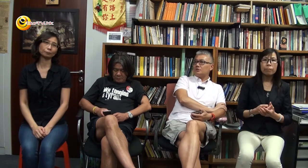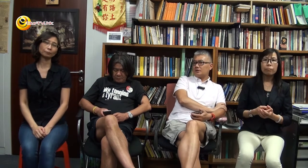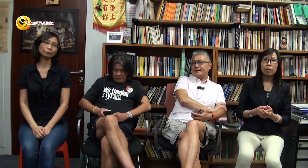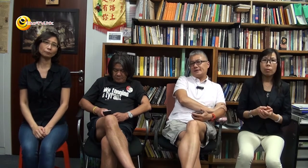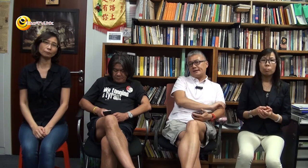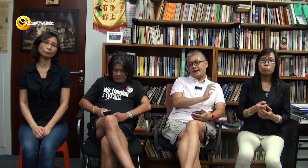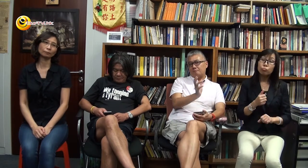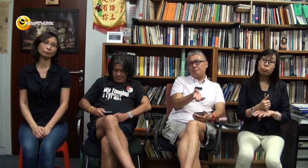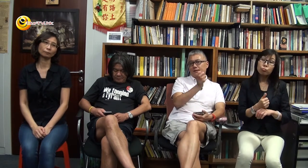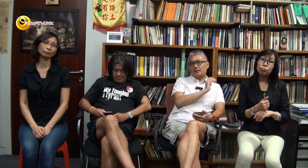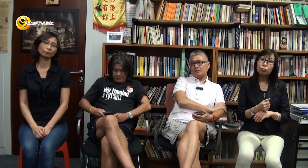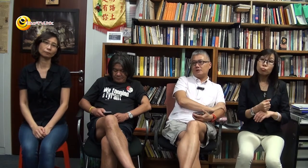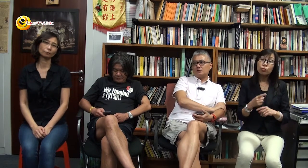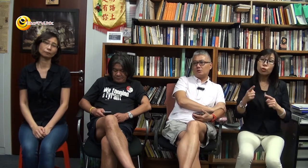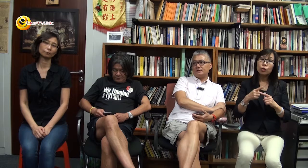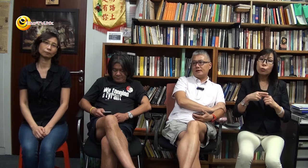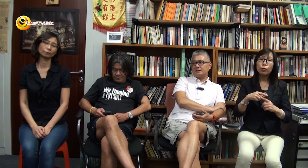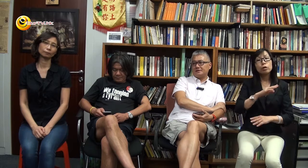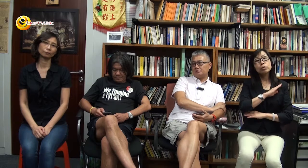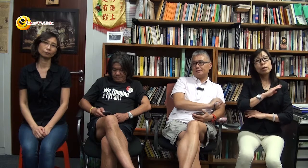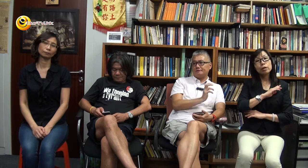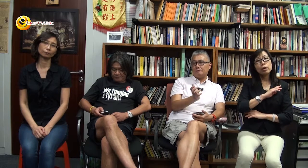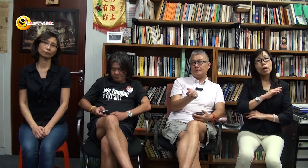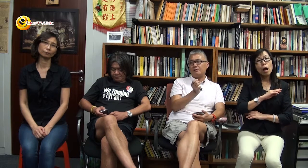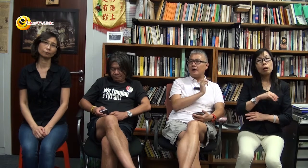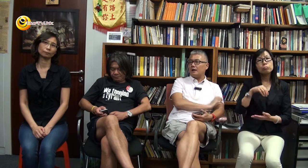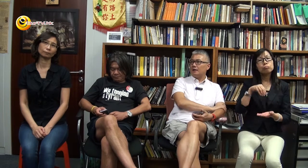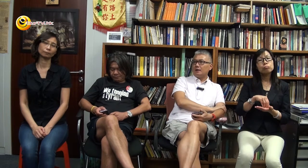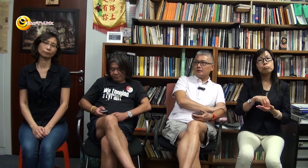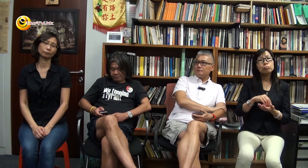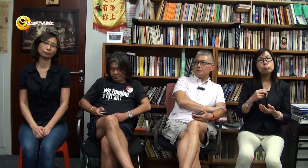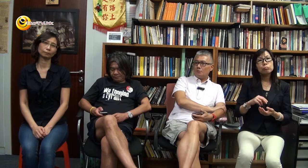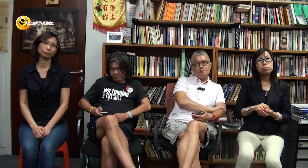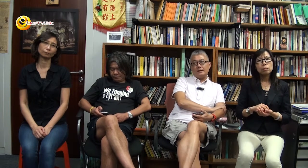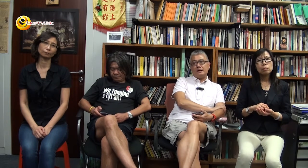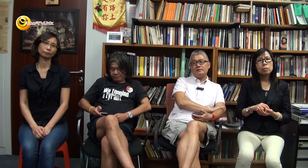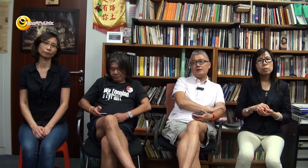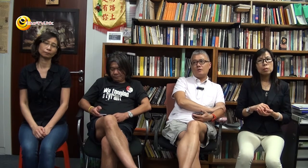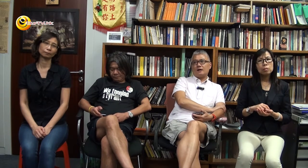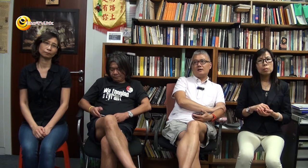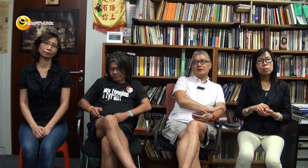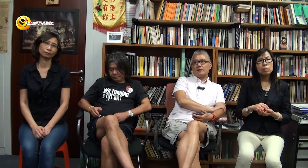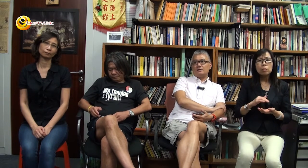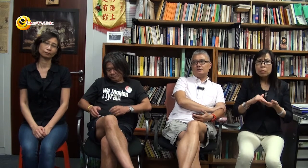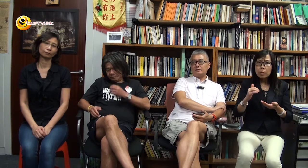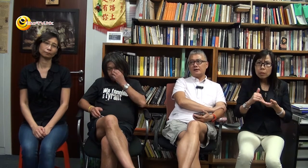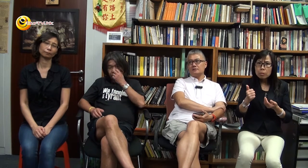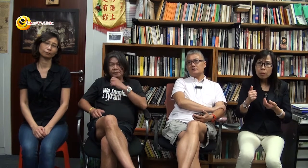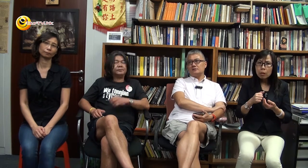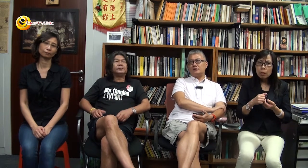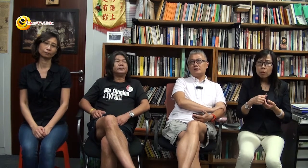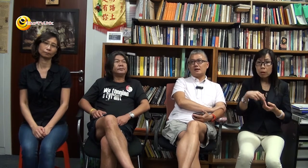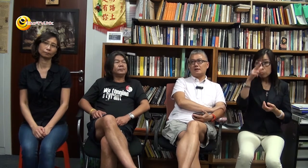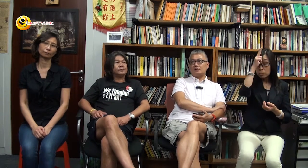話基本上人嘅性格唔變啊，或者佢做事嘅一啲手段手法唔變嘅話，咁好明顯就係話，其實梁振